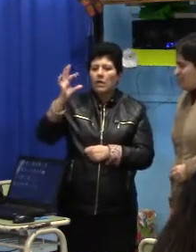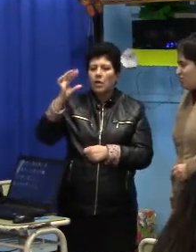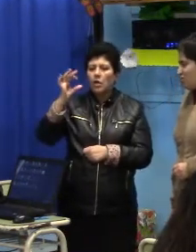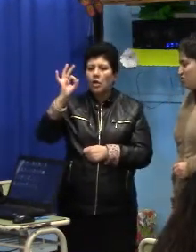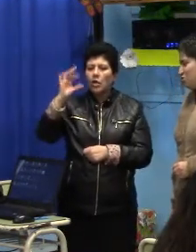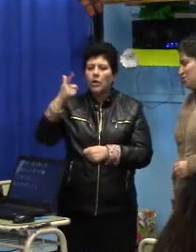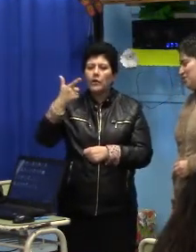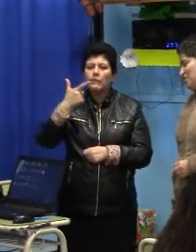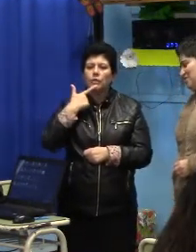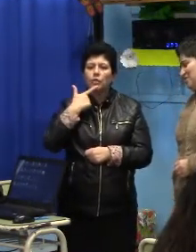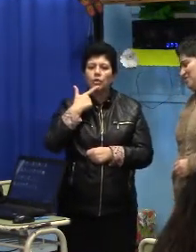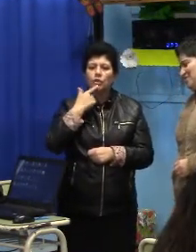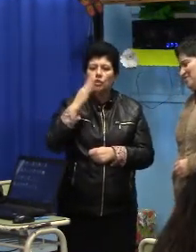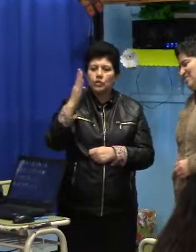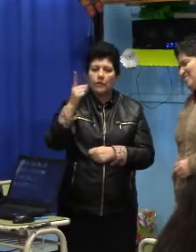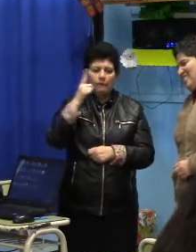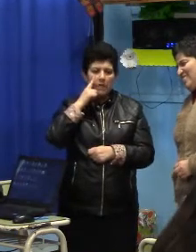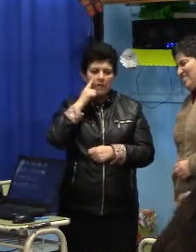¿Alguien la conoce?